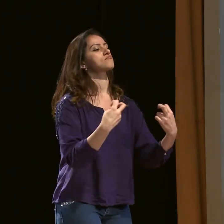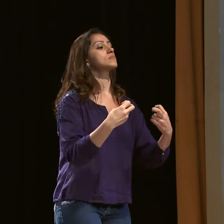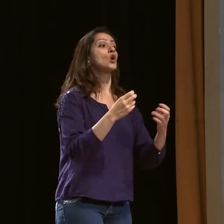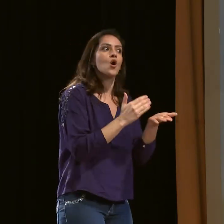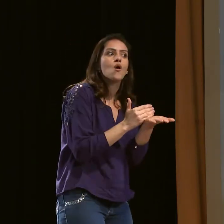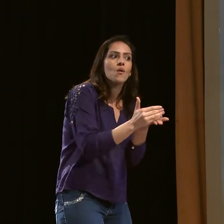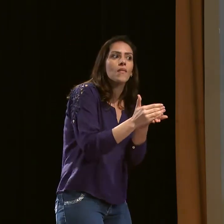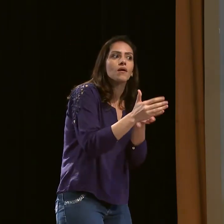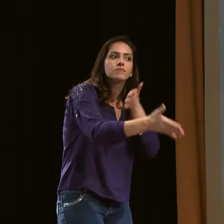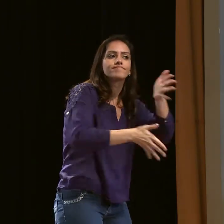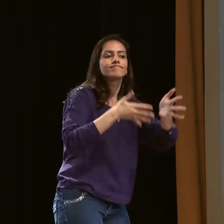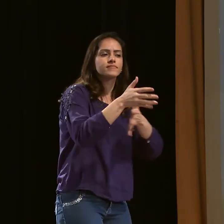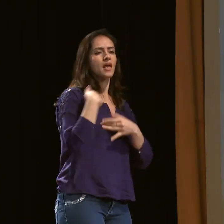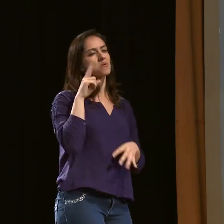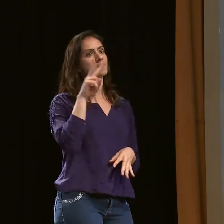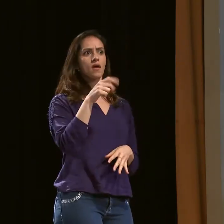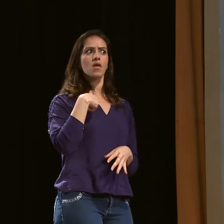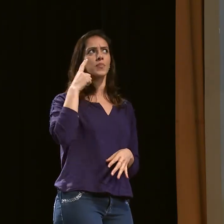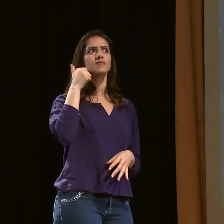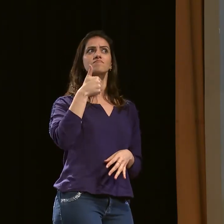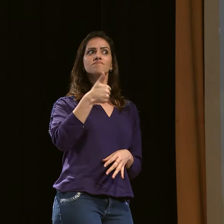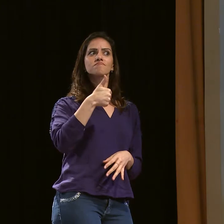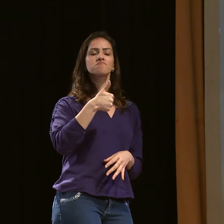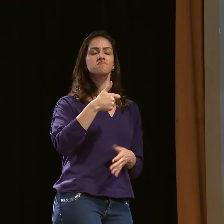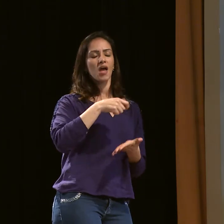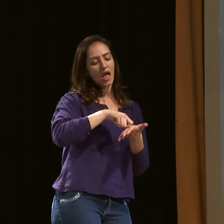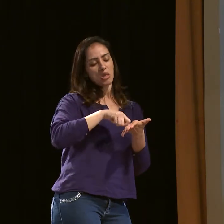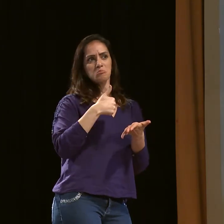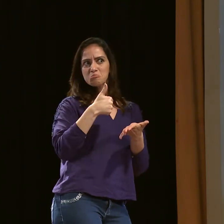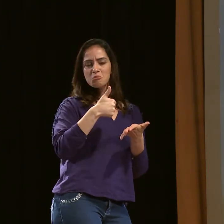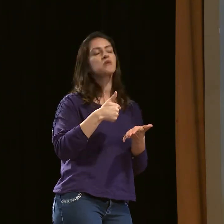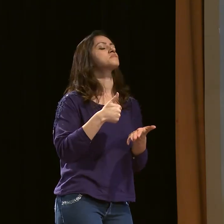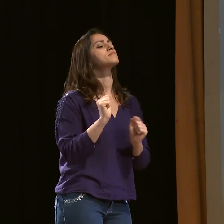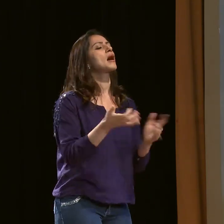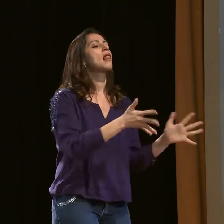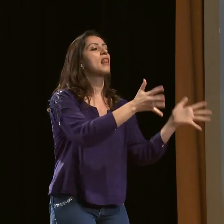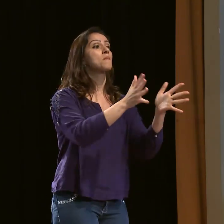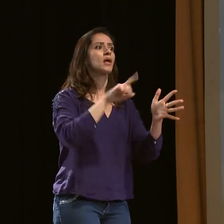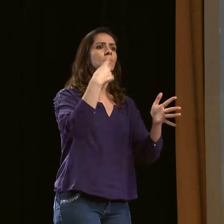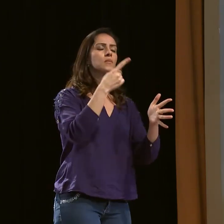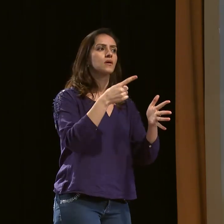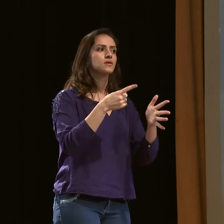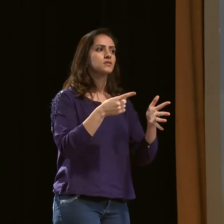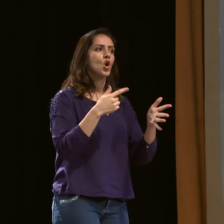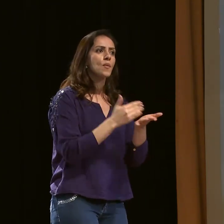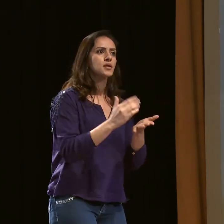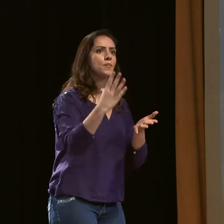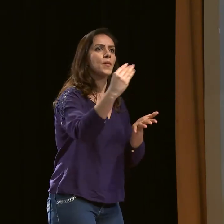inseridos naquele grupo, e aí começam a sinalizar, né? Eu percebo, é legal, eles estão sinalizando, estão anotando, mas aí chegava um momento no